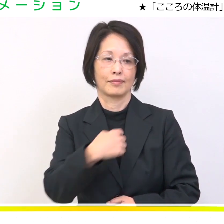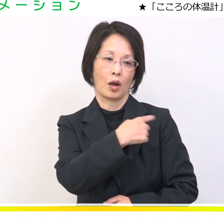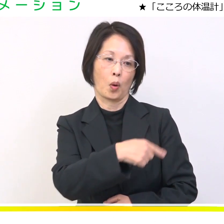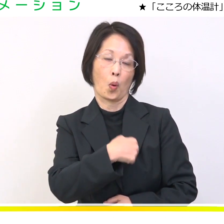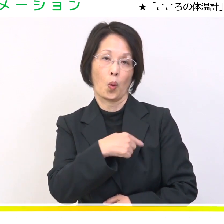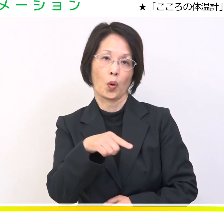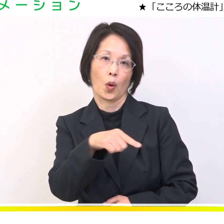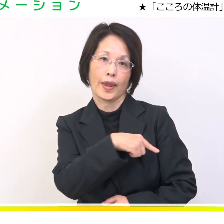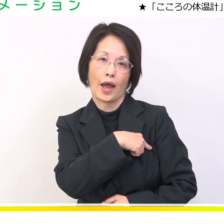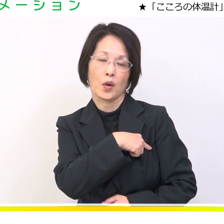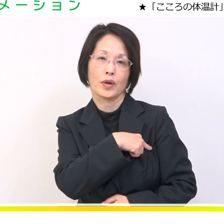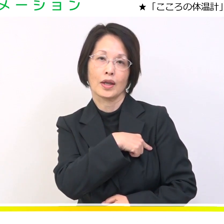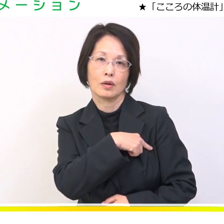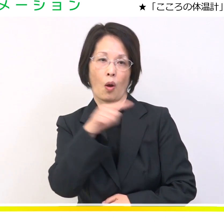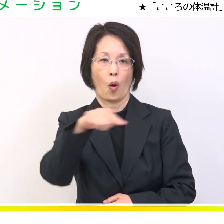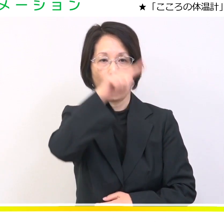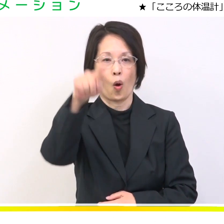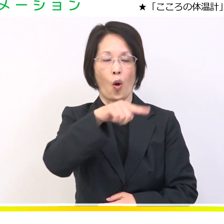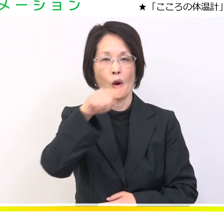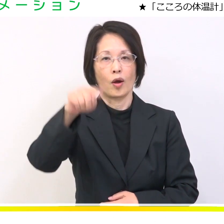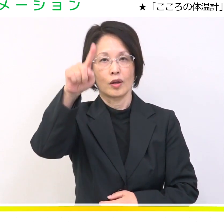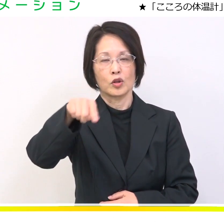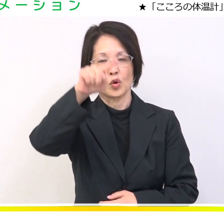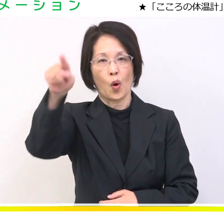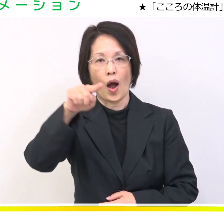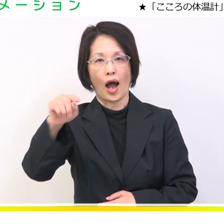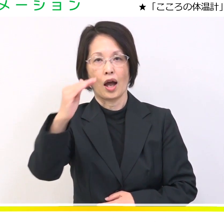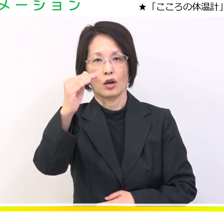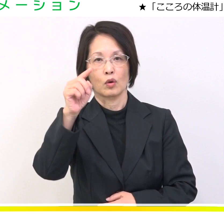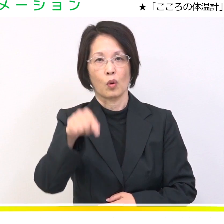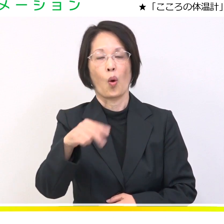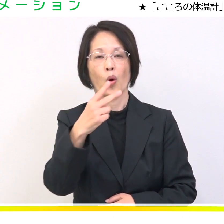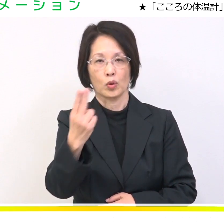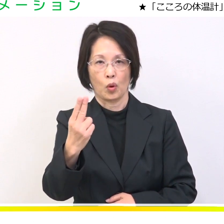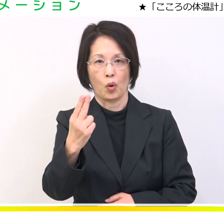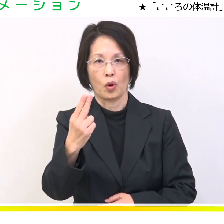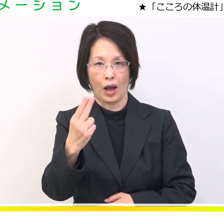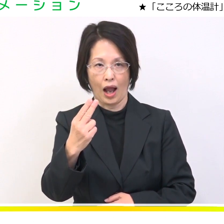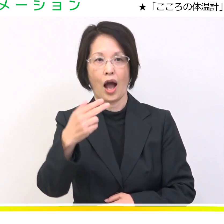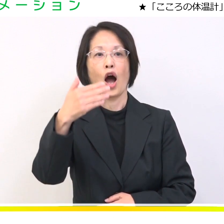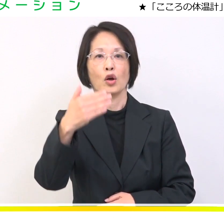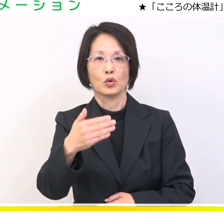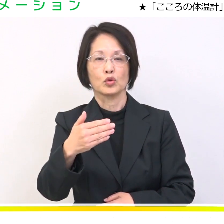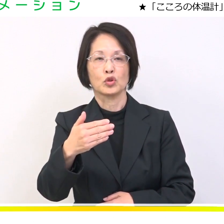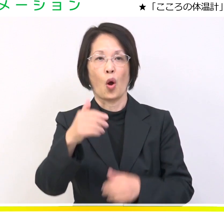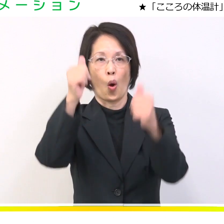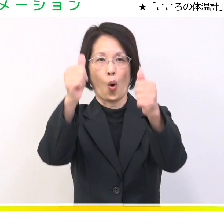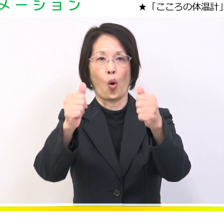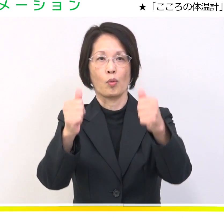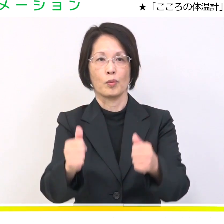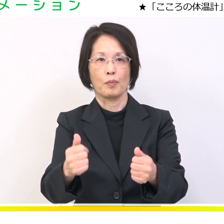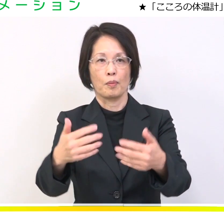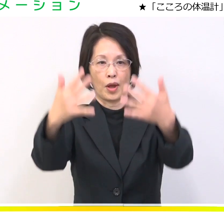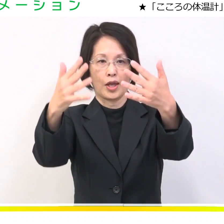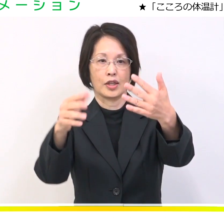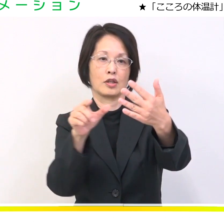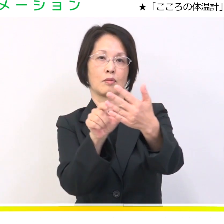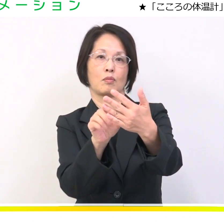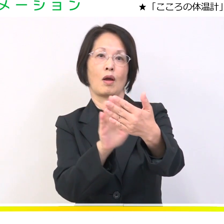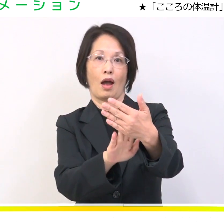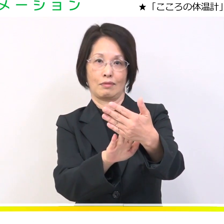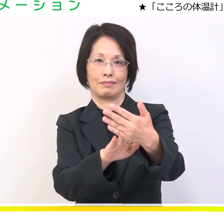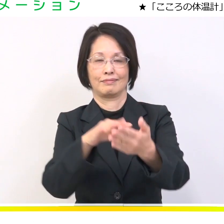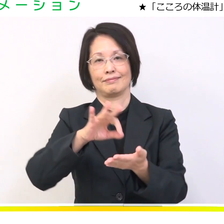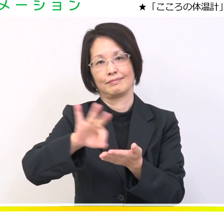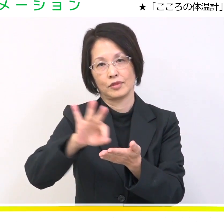こころの体温計の qr コードが区のホームページに掲載されていますのでご活用